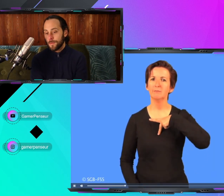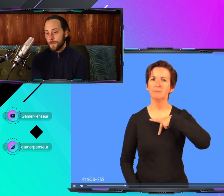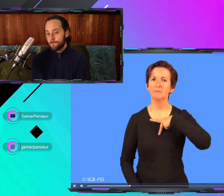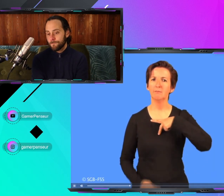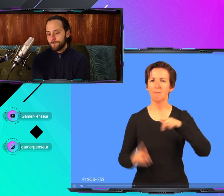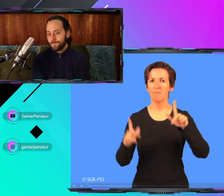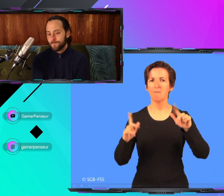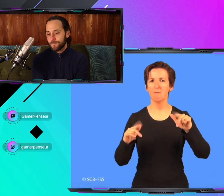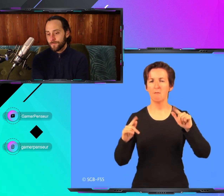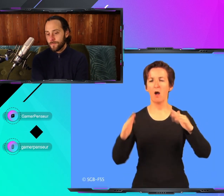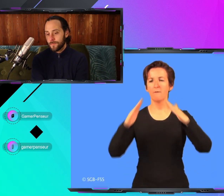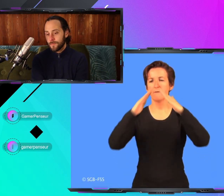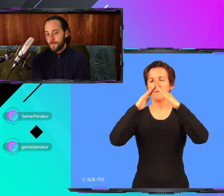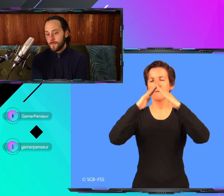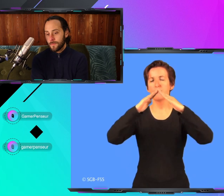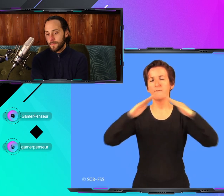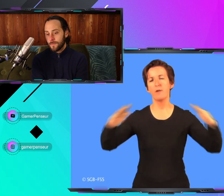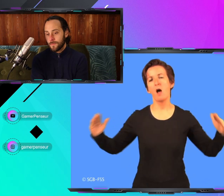Oncle Pi.